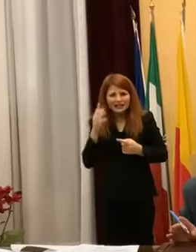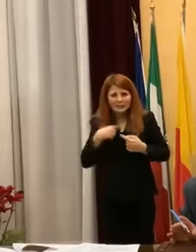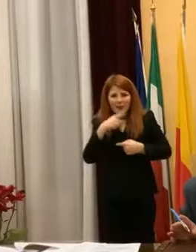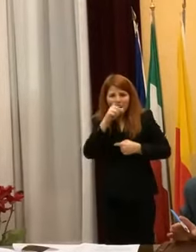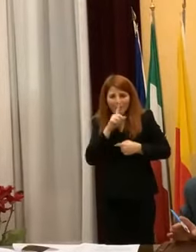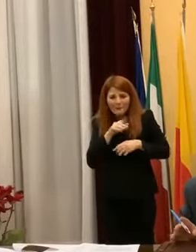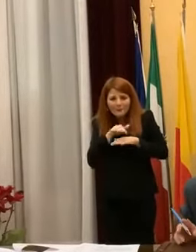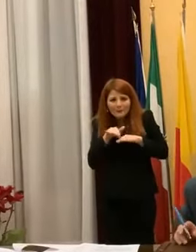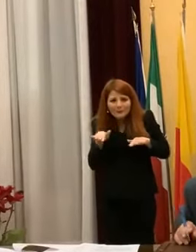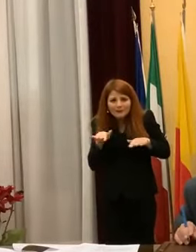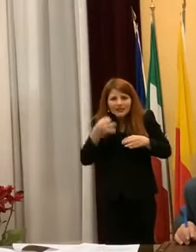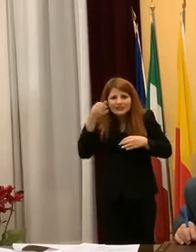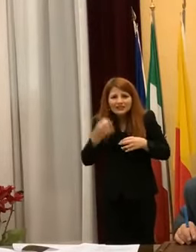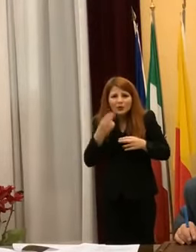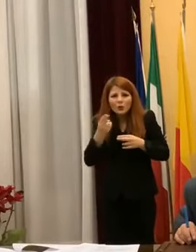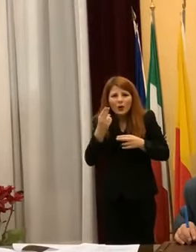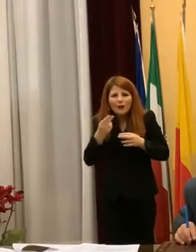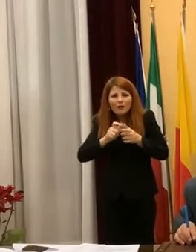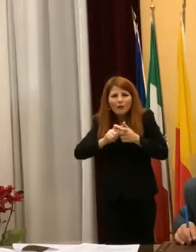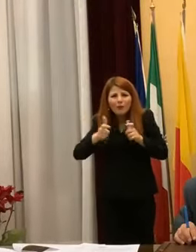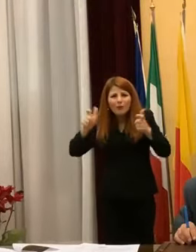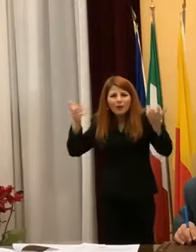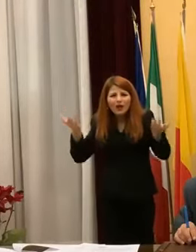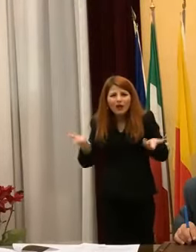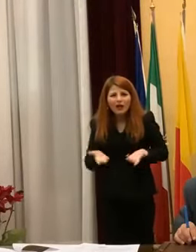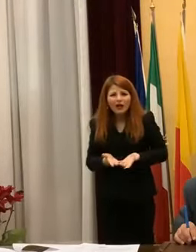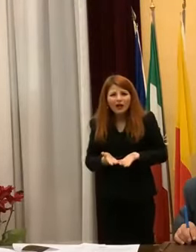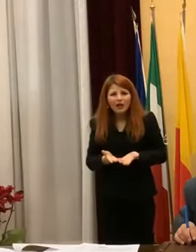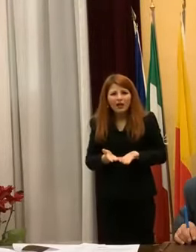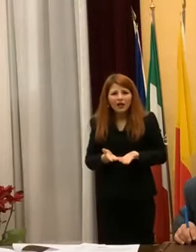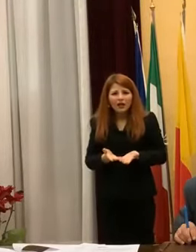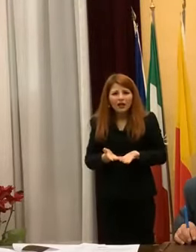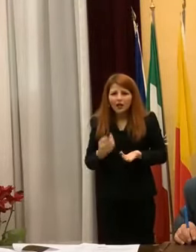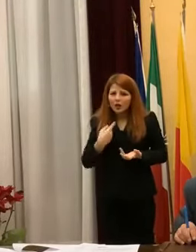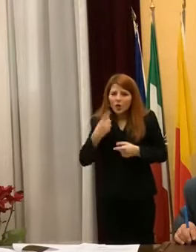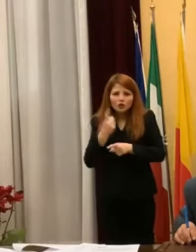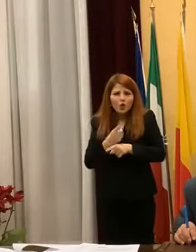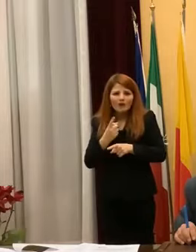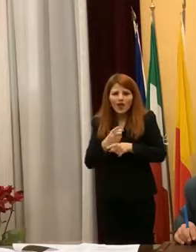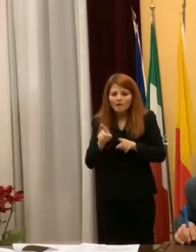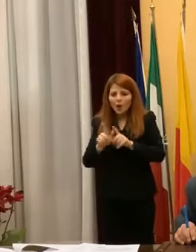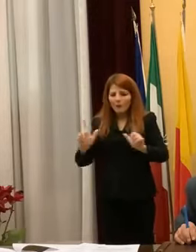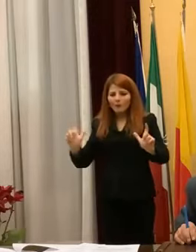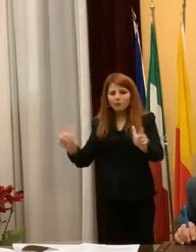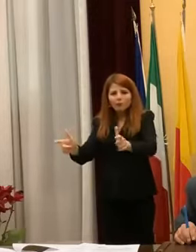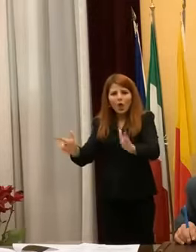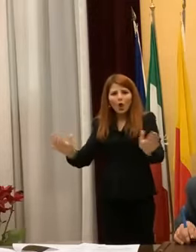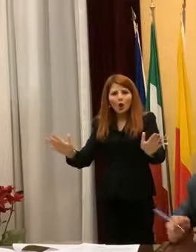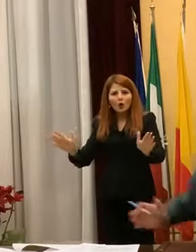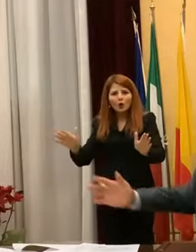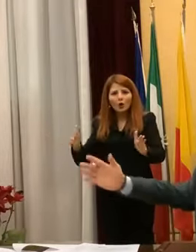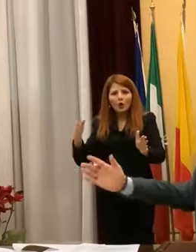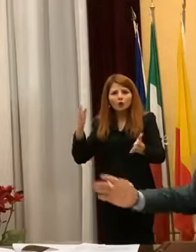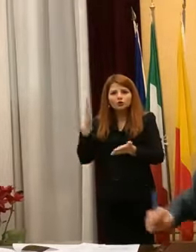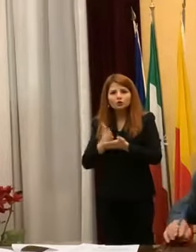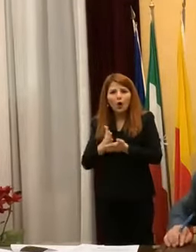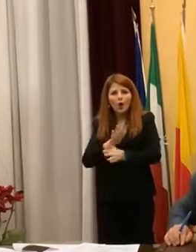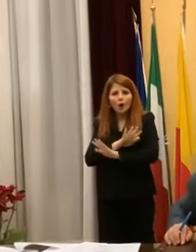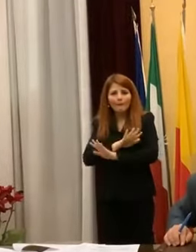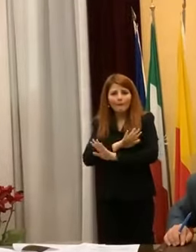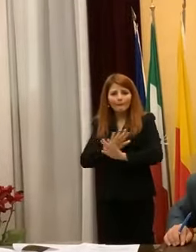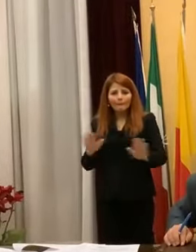Dovevo per forza rompere questa situazione criminogena e l'ho fatta a modo mio. L'ultimo strumento